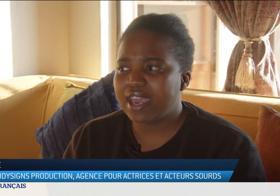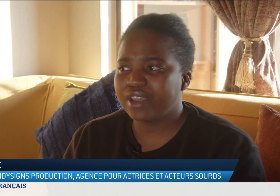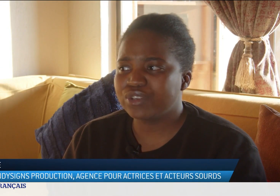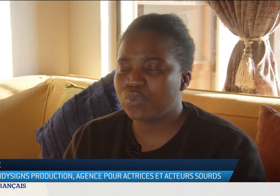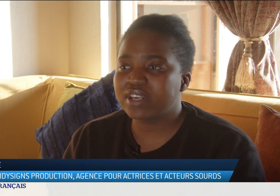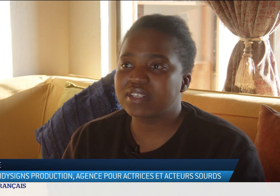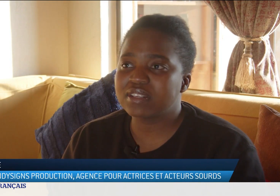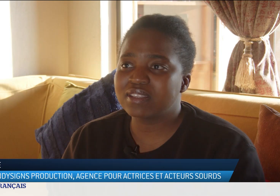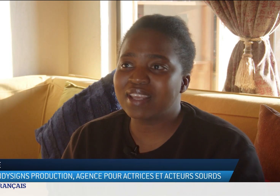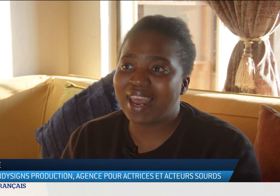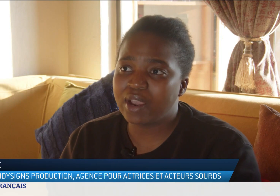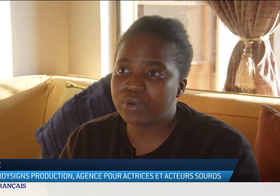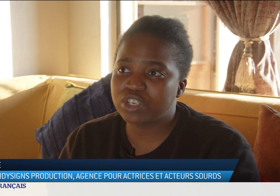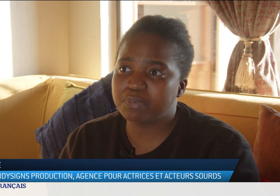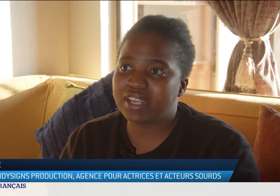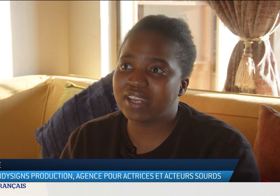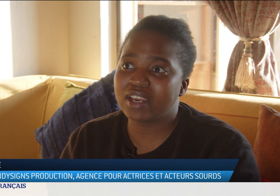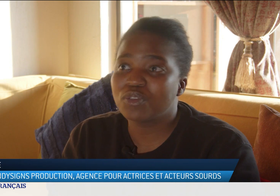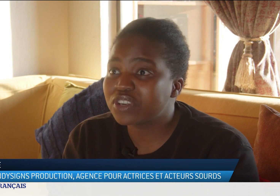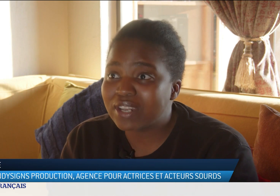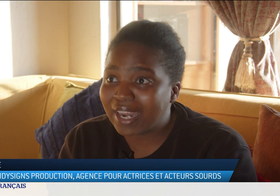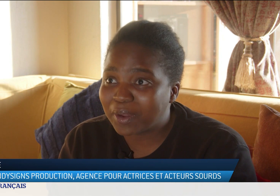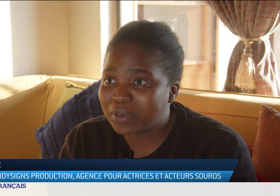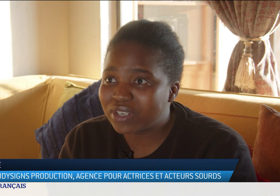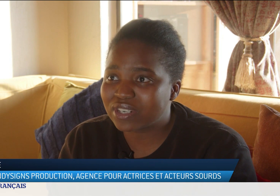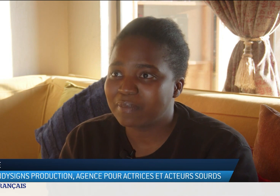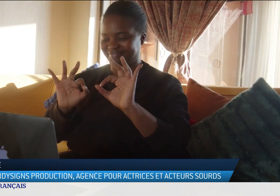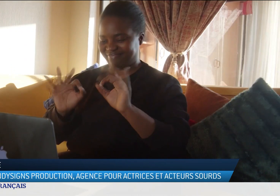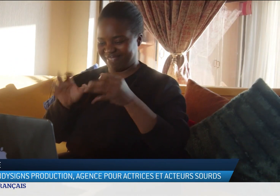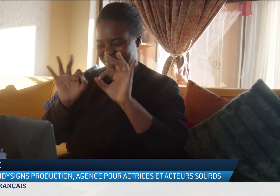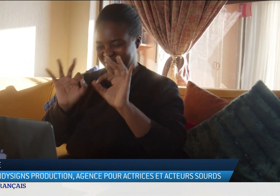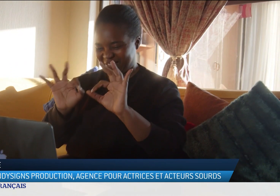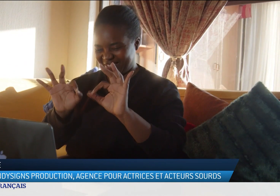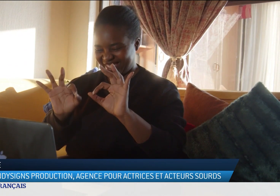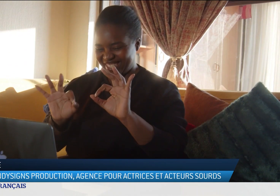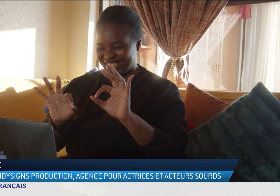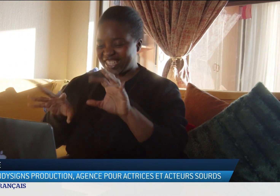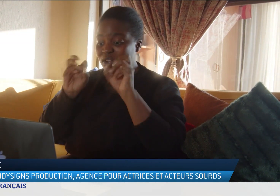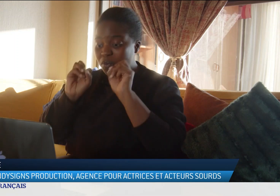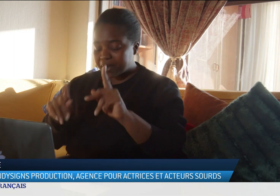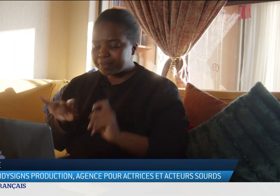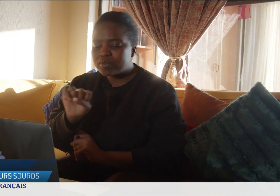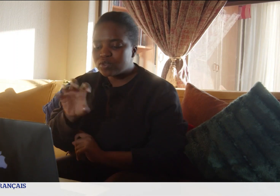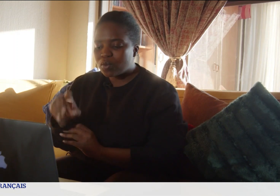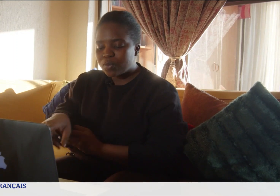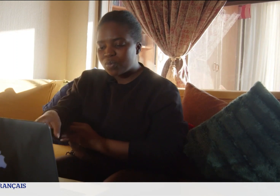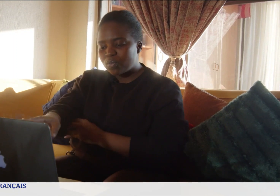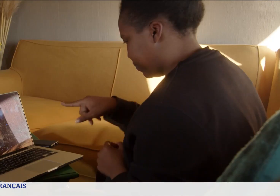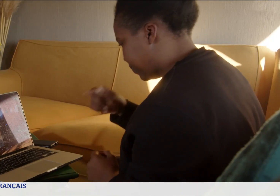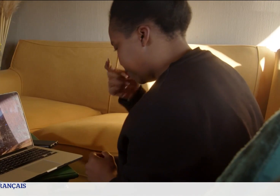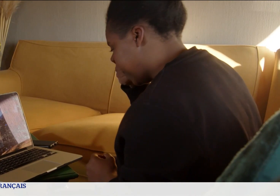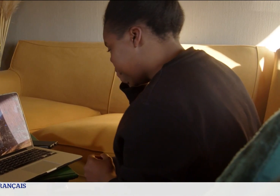L'environnement s'ouvre peu à peu et maintenant que la langue est une langue officielle, on espère vraiment que les sociétés de production et les preneurs de décision vont être plus